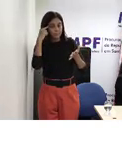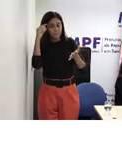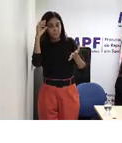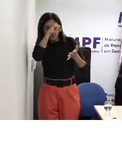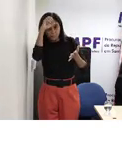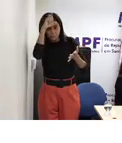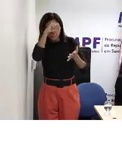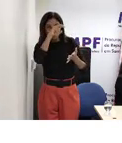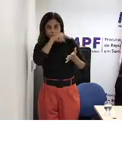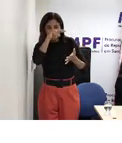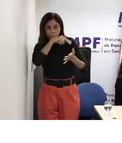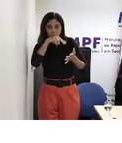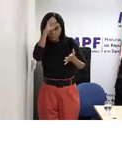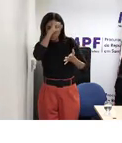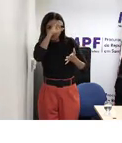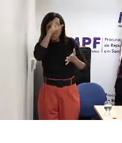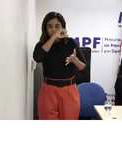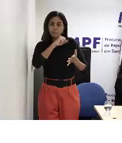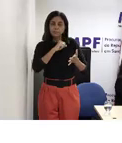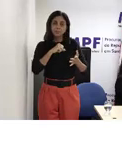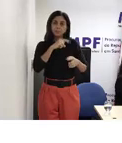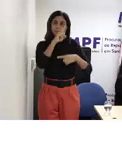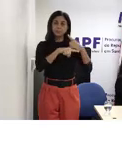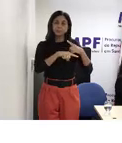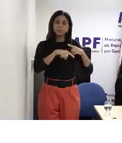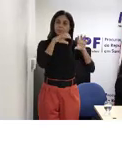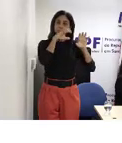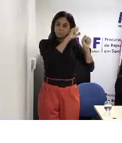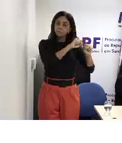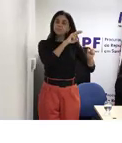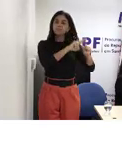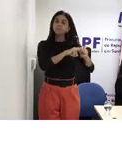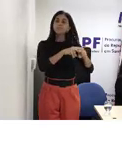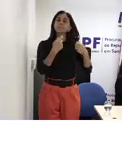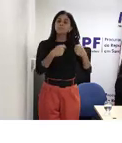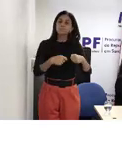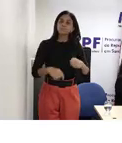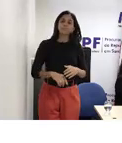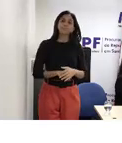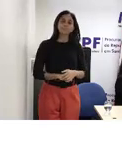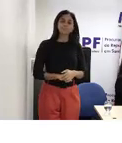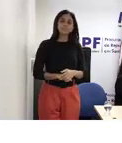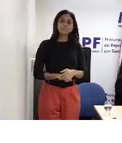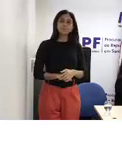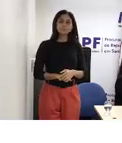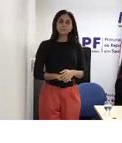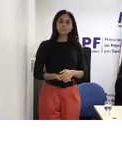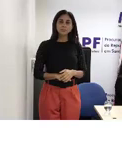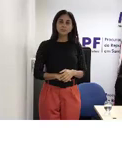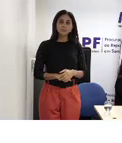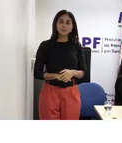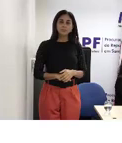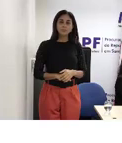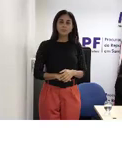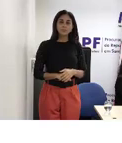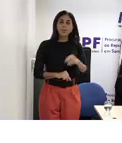bom Dando continuidade aqui ele alegava né que sabia onde a vítima morava e caso não iria matar os pais Por medo a